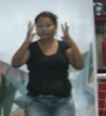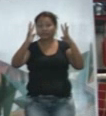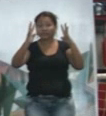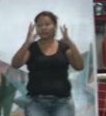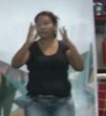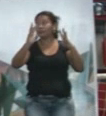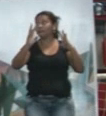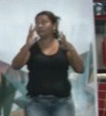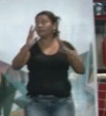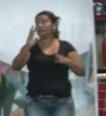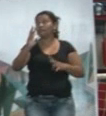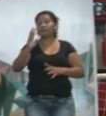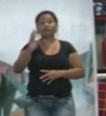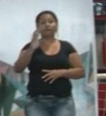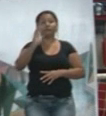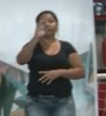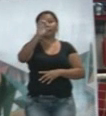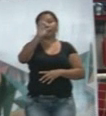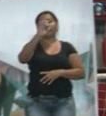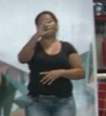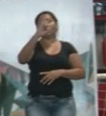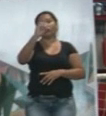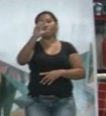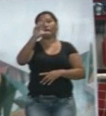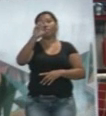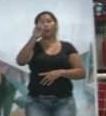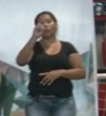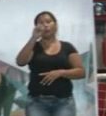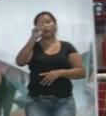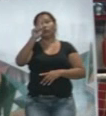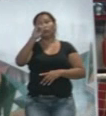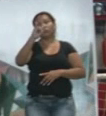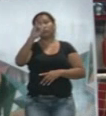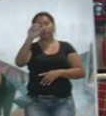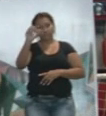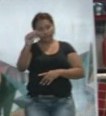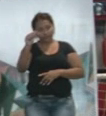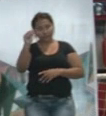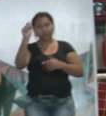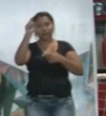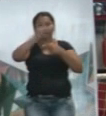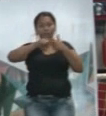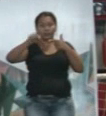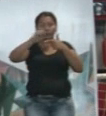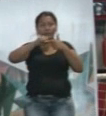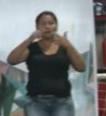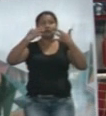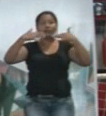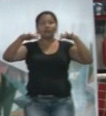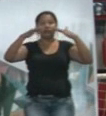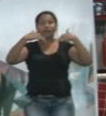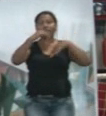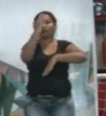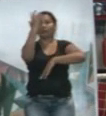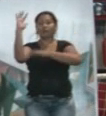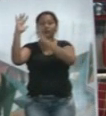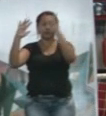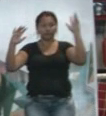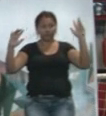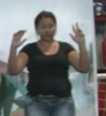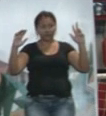na prova de biologia, ecologia, especificamente o que? Problemas ambientais,